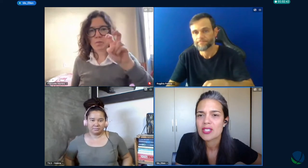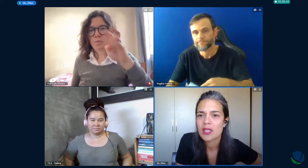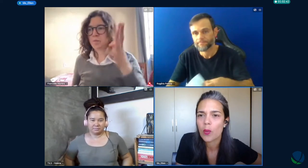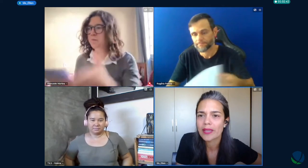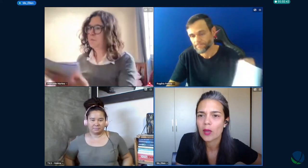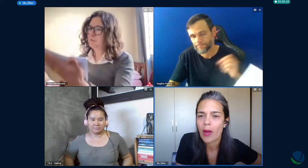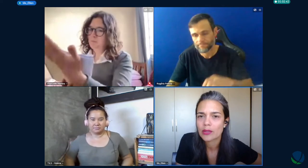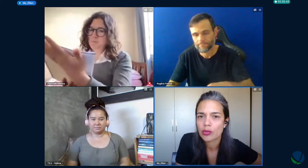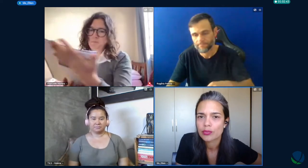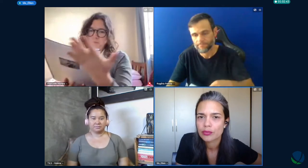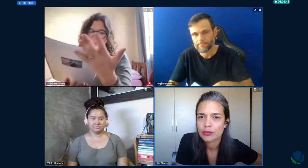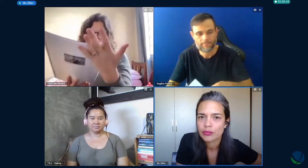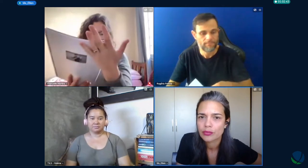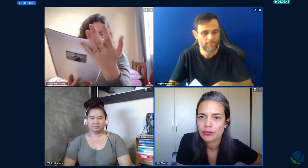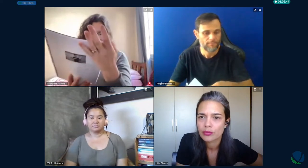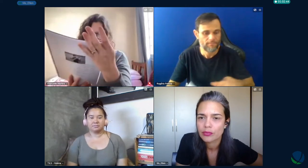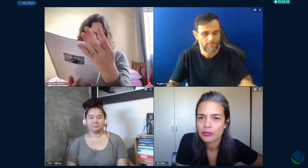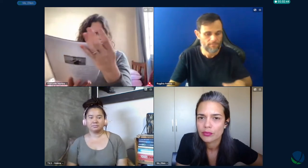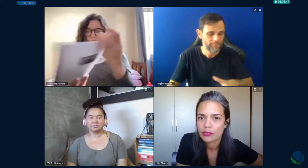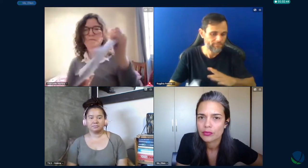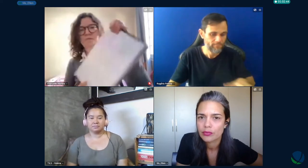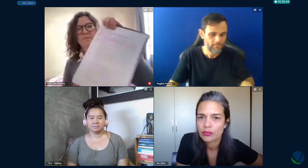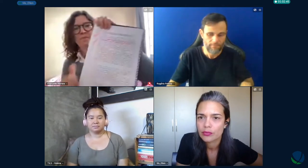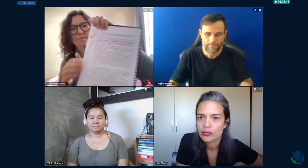Na página 54.